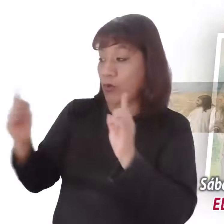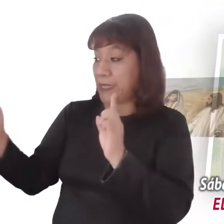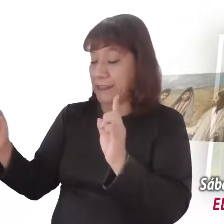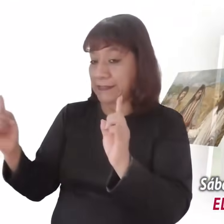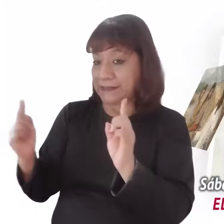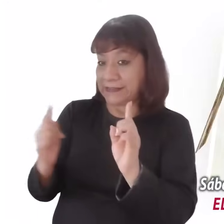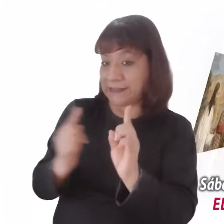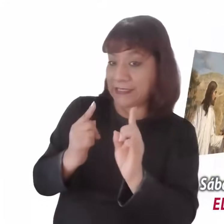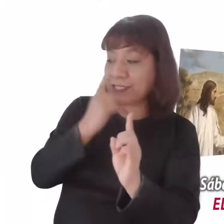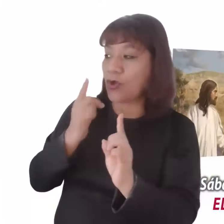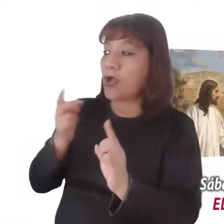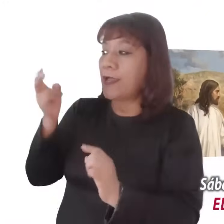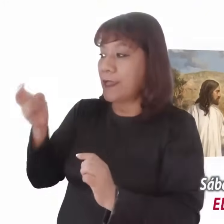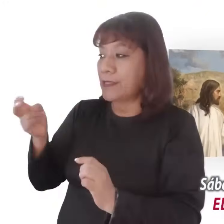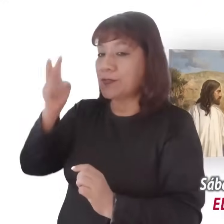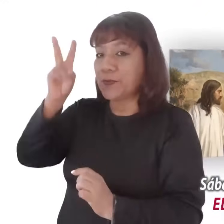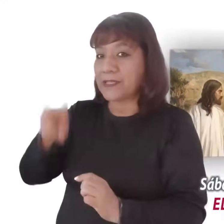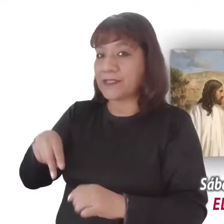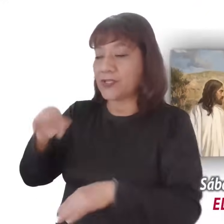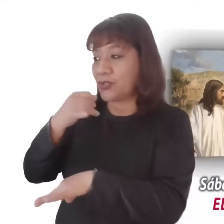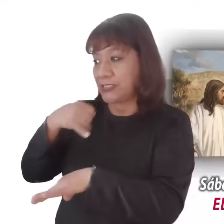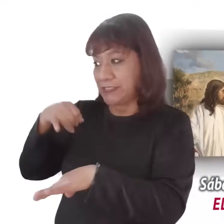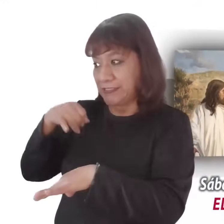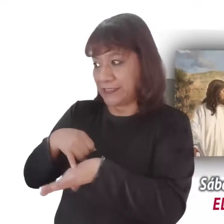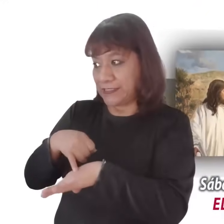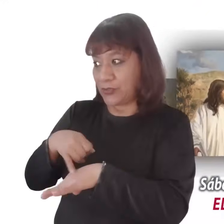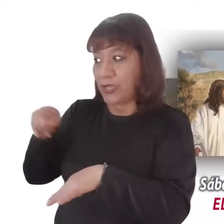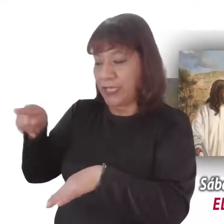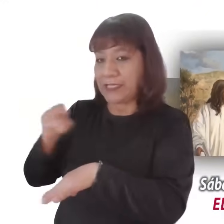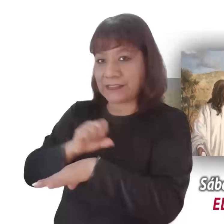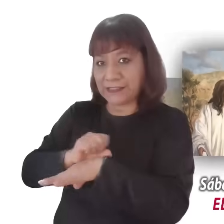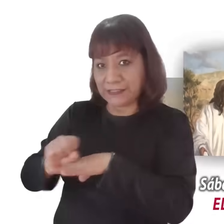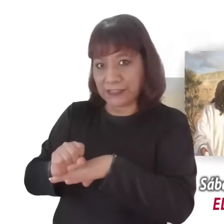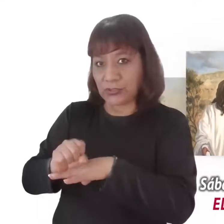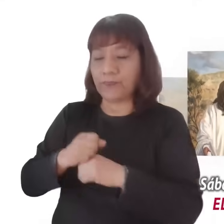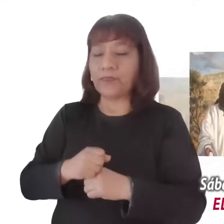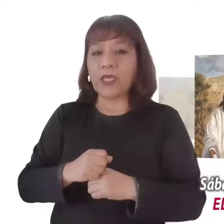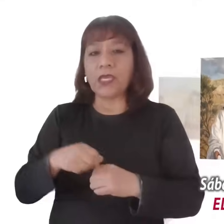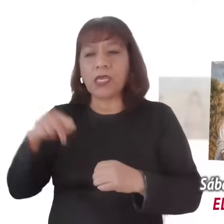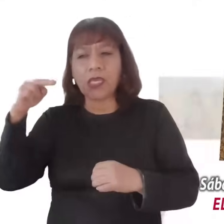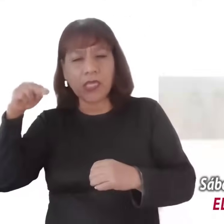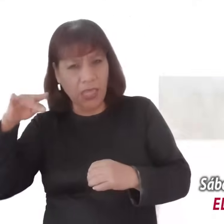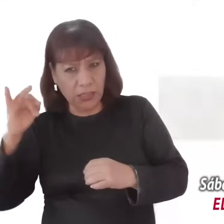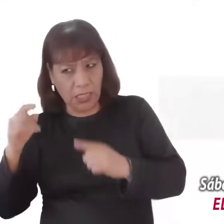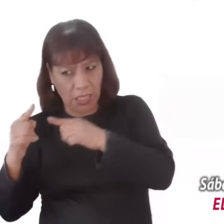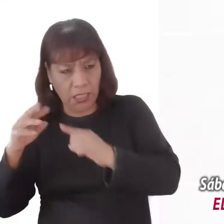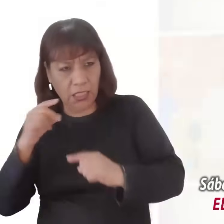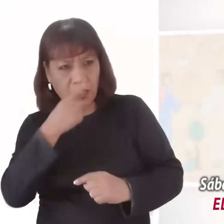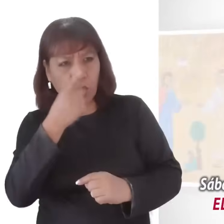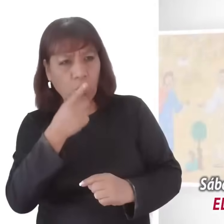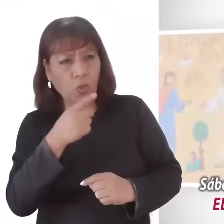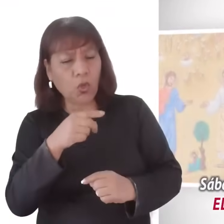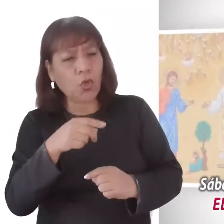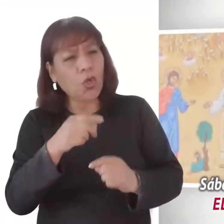verdadero israelita en el que no hay doblez. Natanael le preguntó: ¿de dónde me conoces? Jesús le